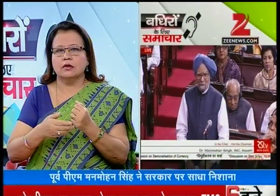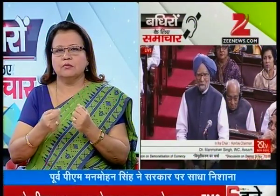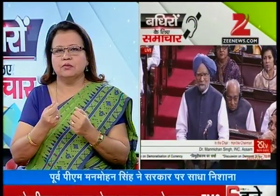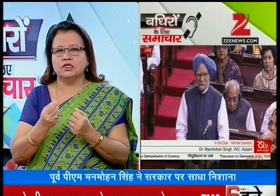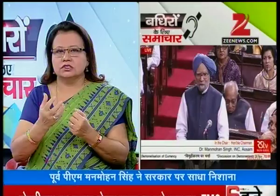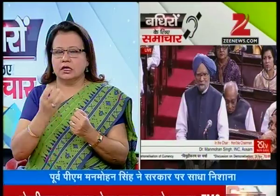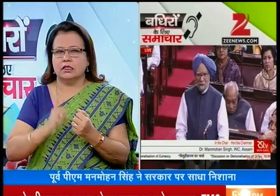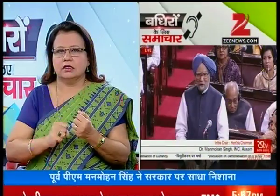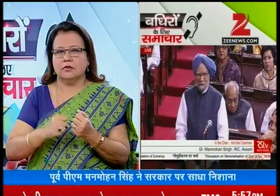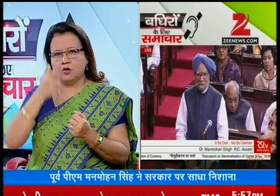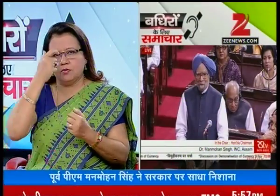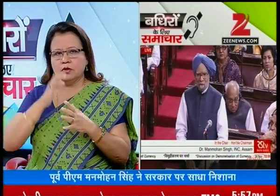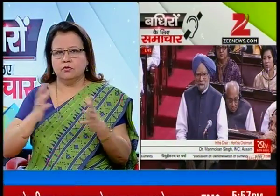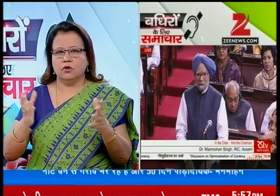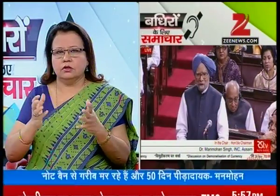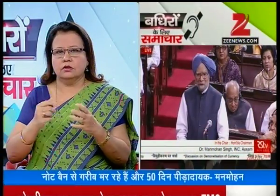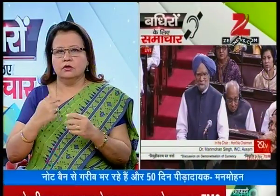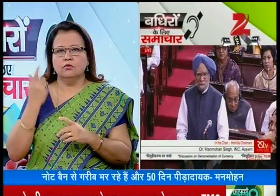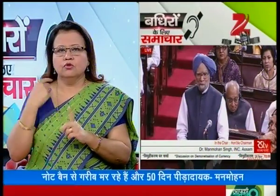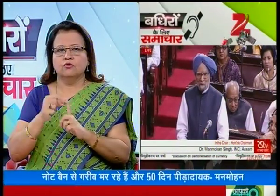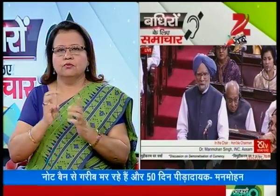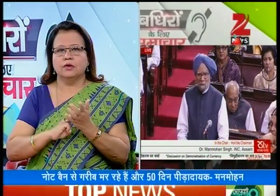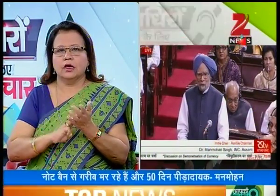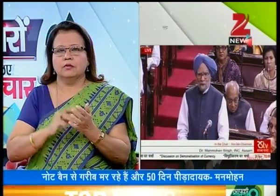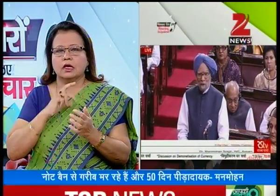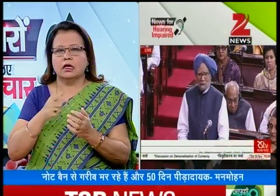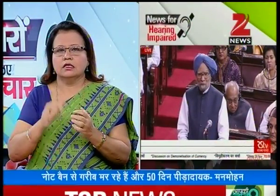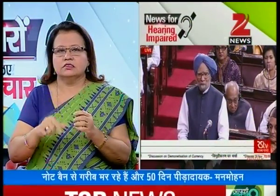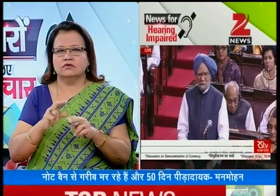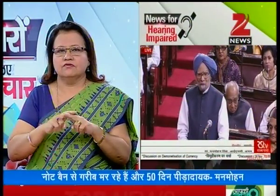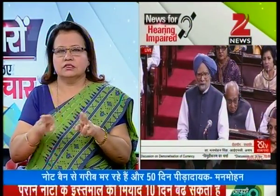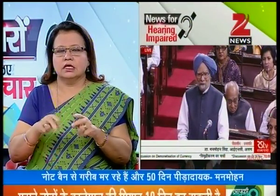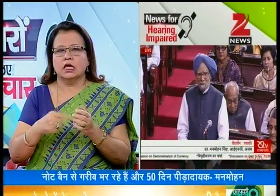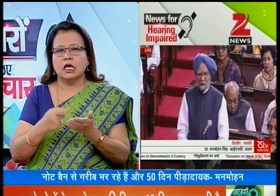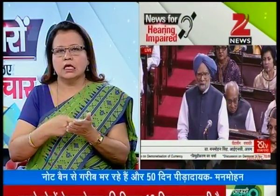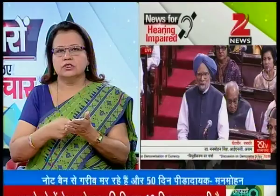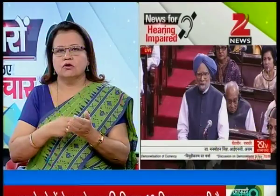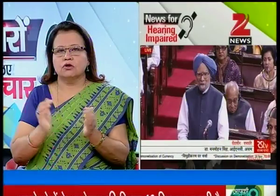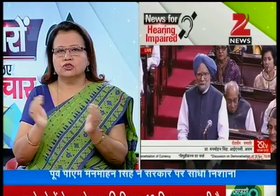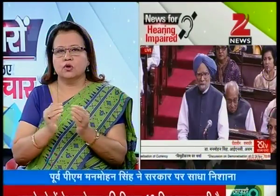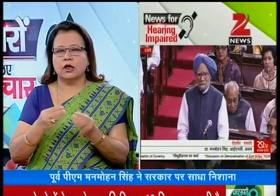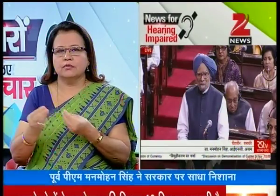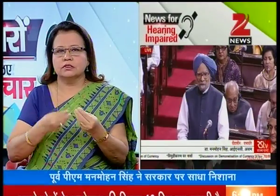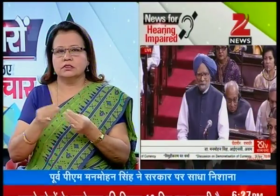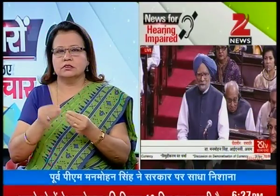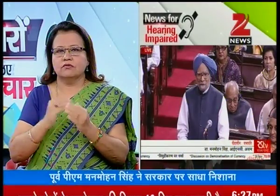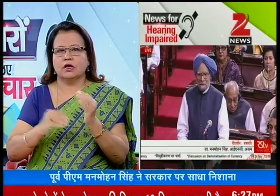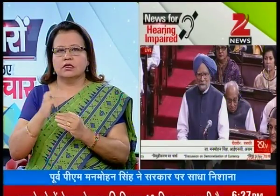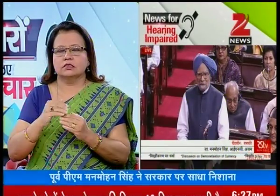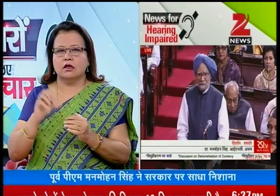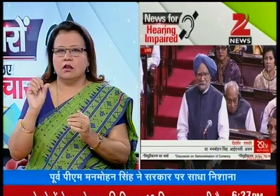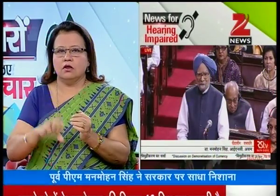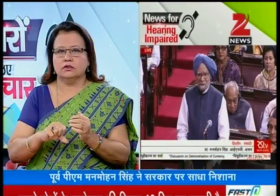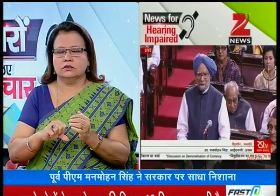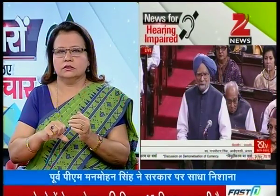लिए बीज खरीदने में परेशानी हो रही है पूर्व पीएम ने कहा कि इस फैसले से कृषि और छोटे उद्योगों के विकास पर